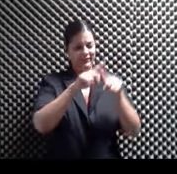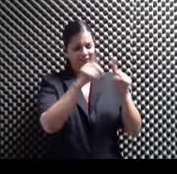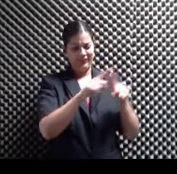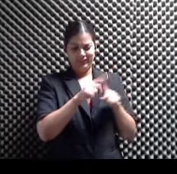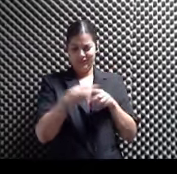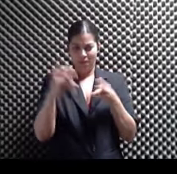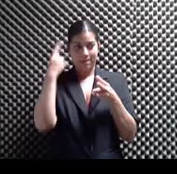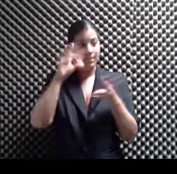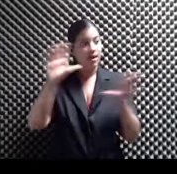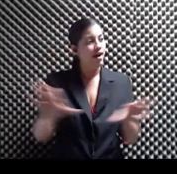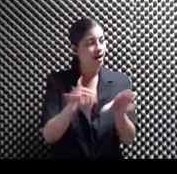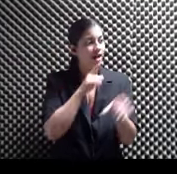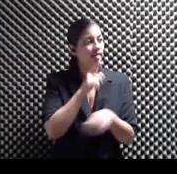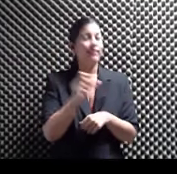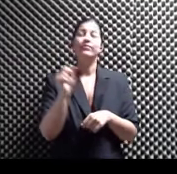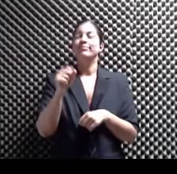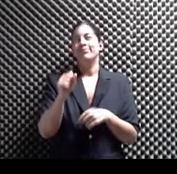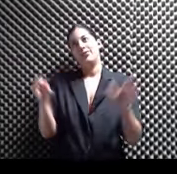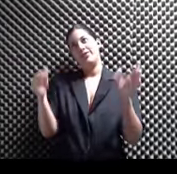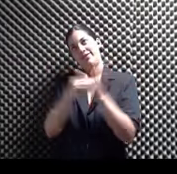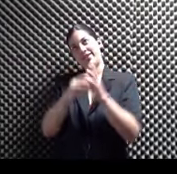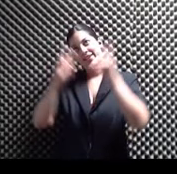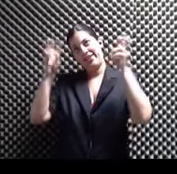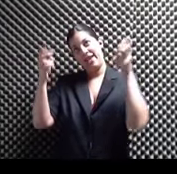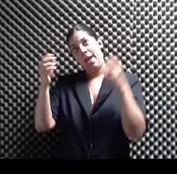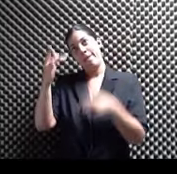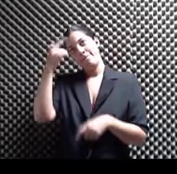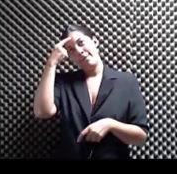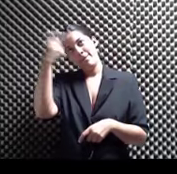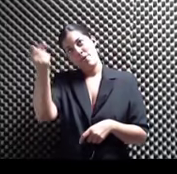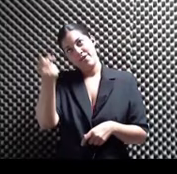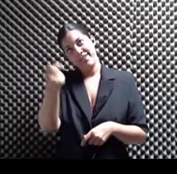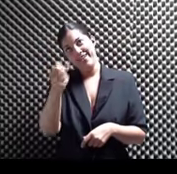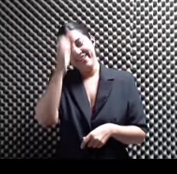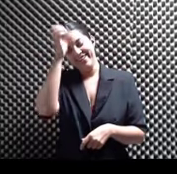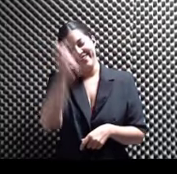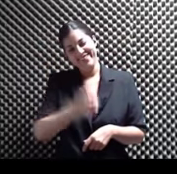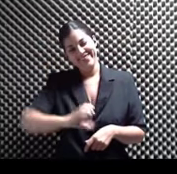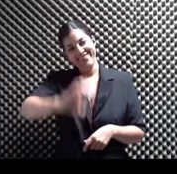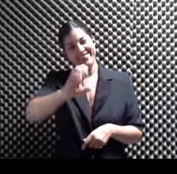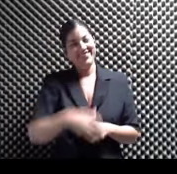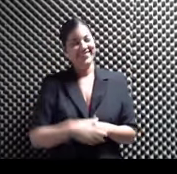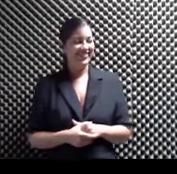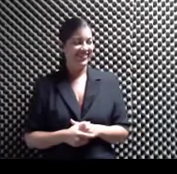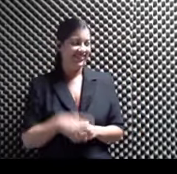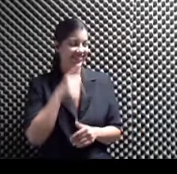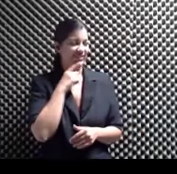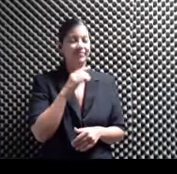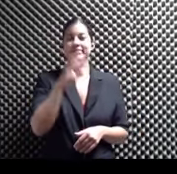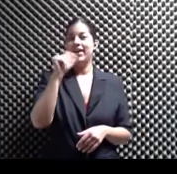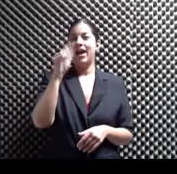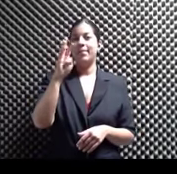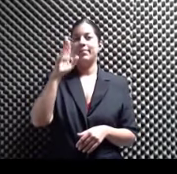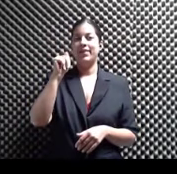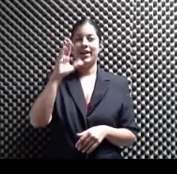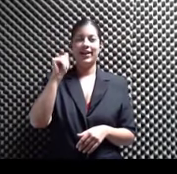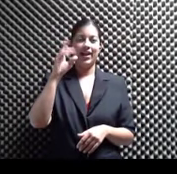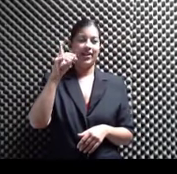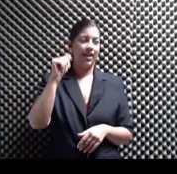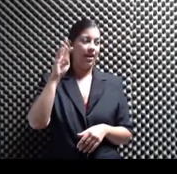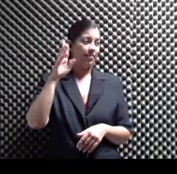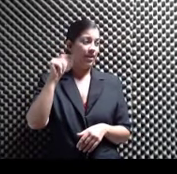hacerlo. Pero nada, volviendo a la memoria de los elefantes. Por favor, la memoria de los elefantes. En Abracadabra Counter Café, mira,